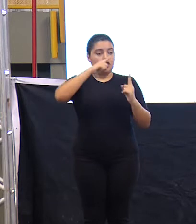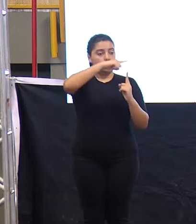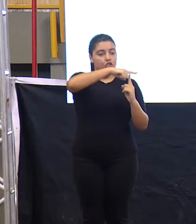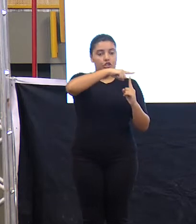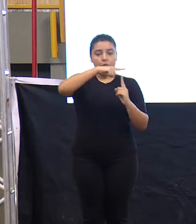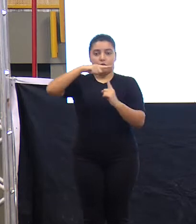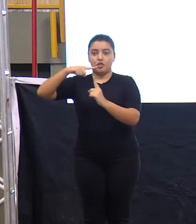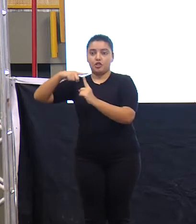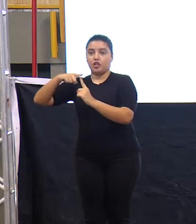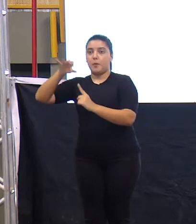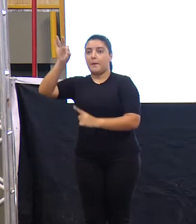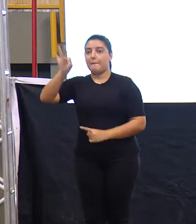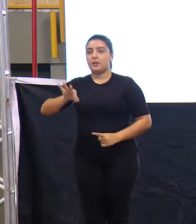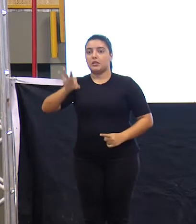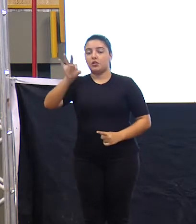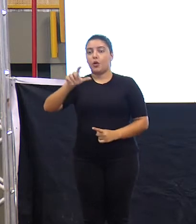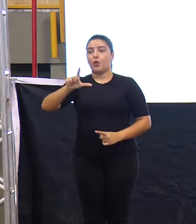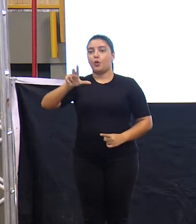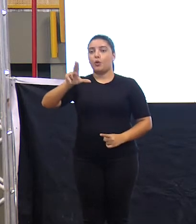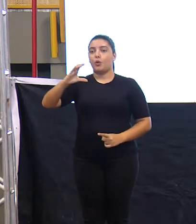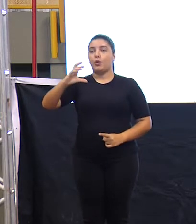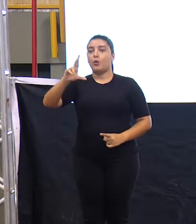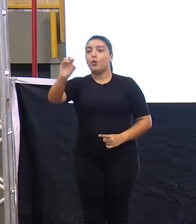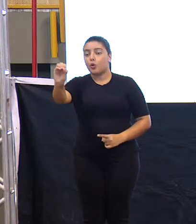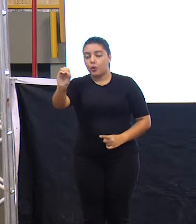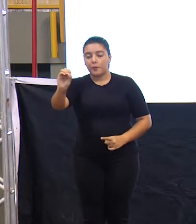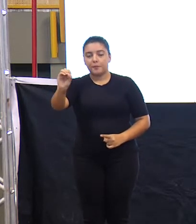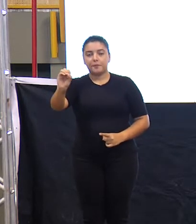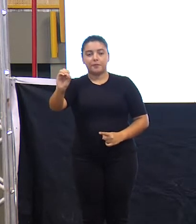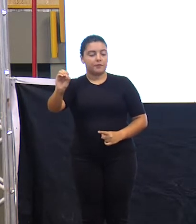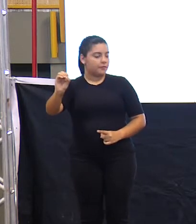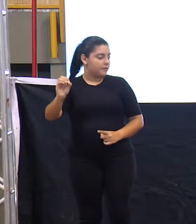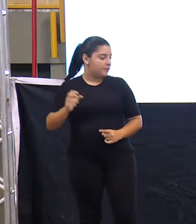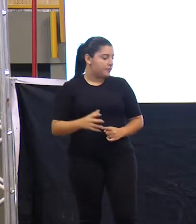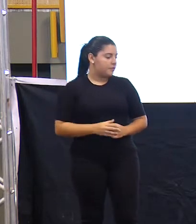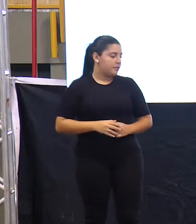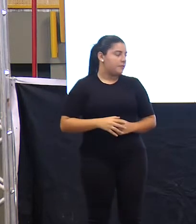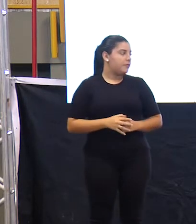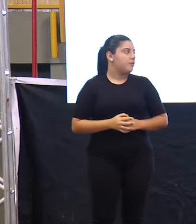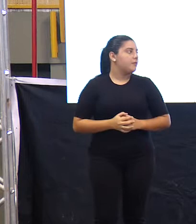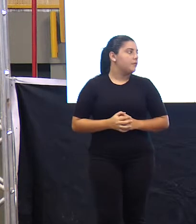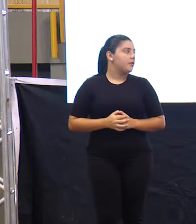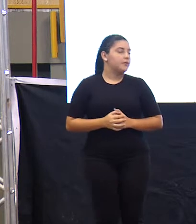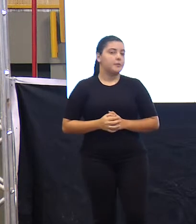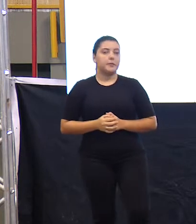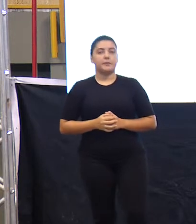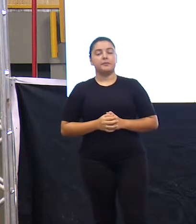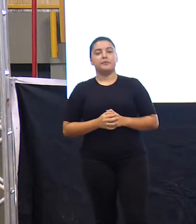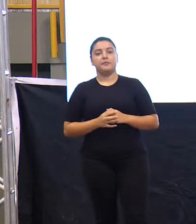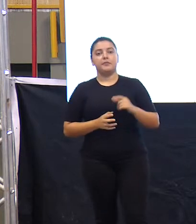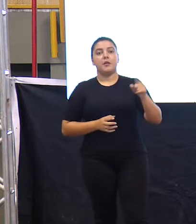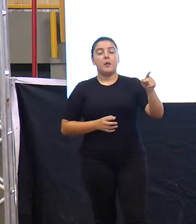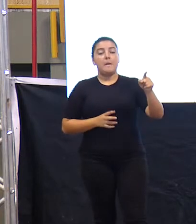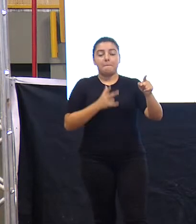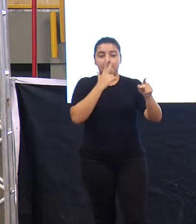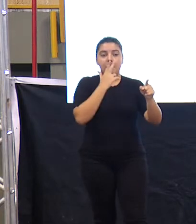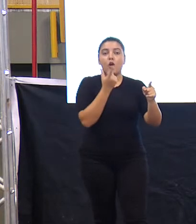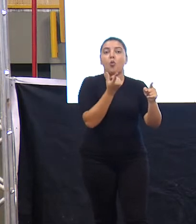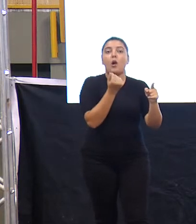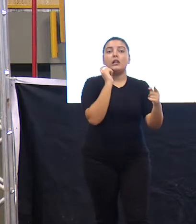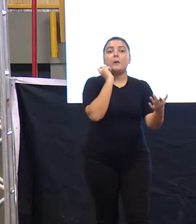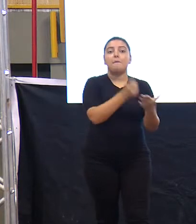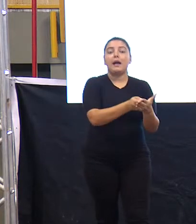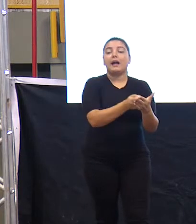de percentual de lucro. O percentual de lucro sobre o custo e o percentual de lucro sobre a venda. Tá